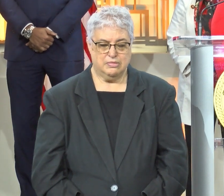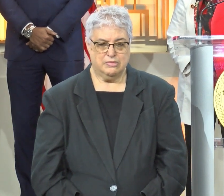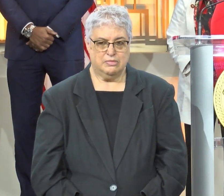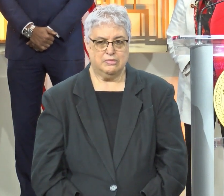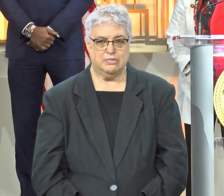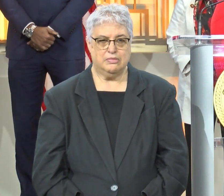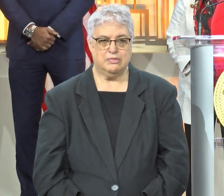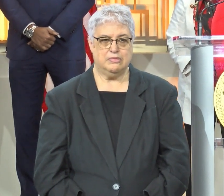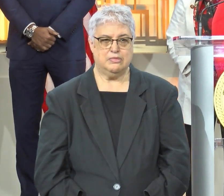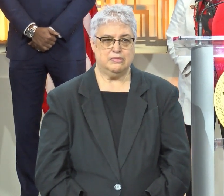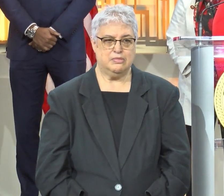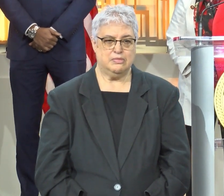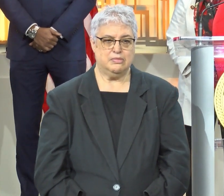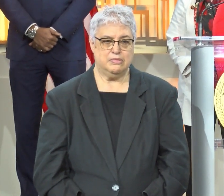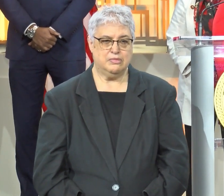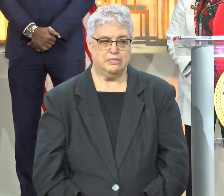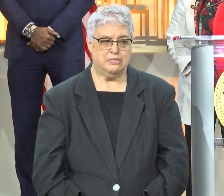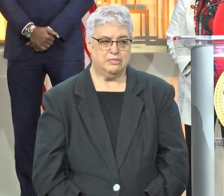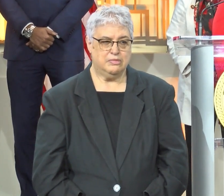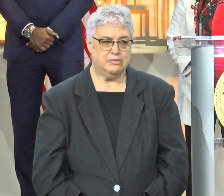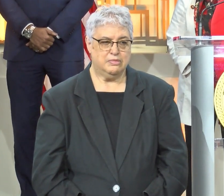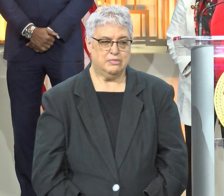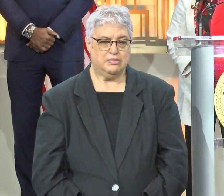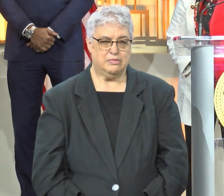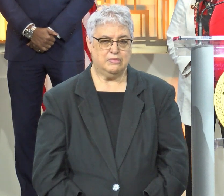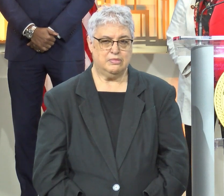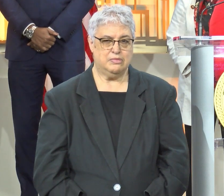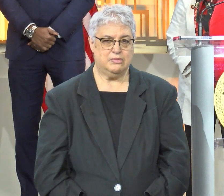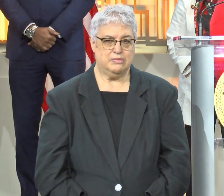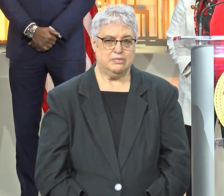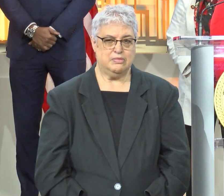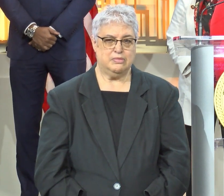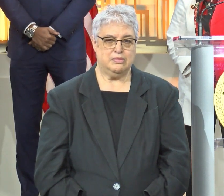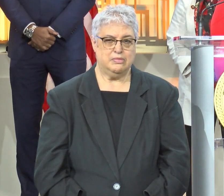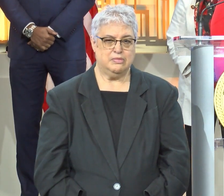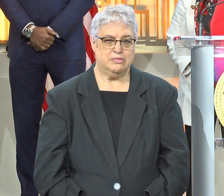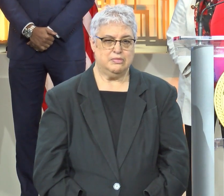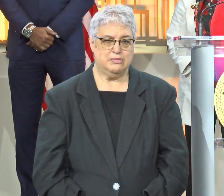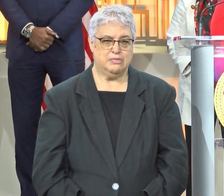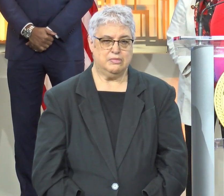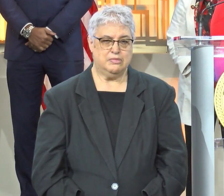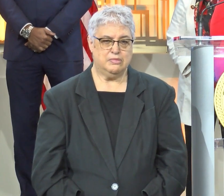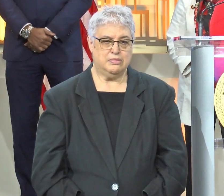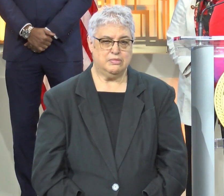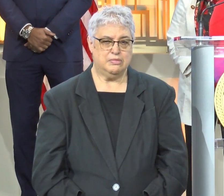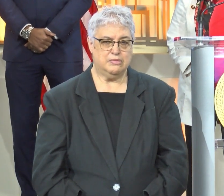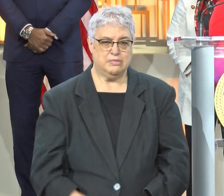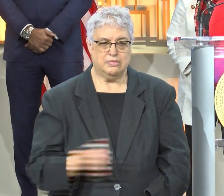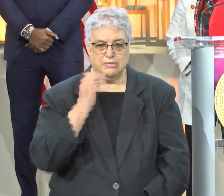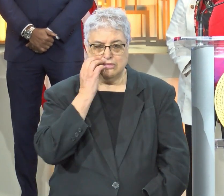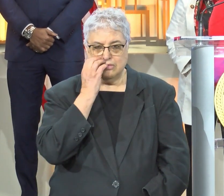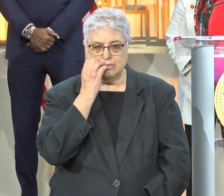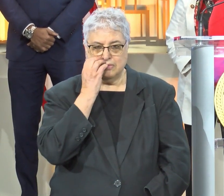pero también después de la pandemia. Si usted no puede votar porque no tiene la edad o por su estatus migratorio, todavía es una